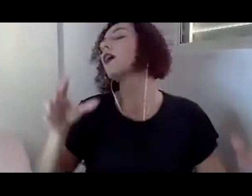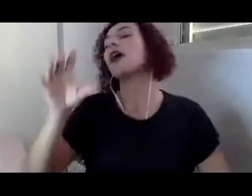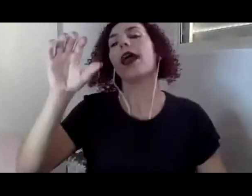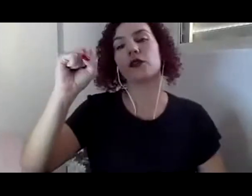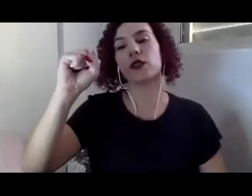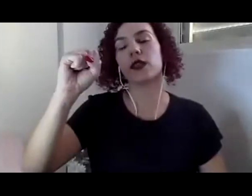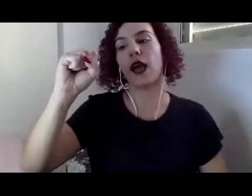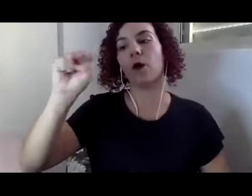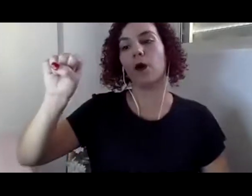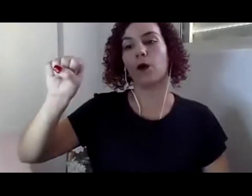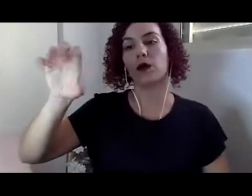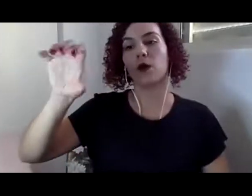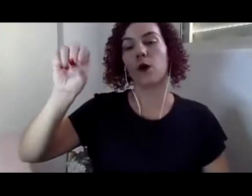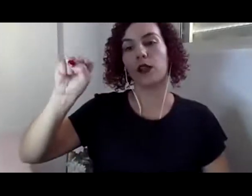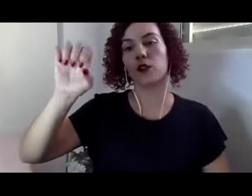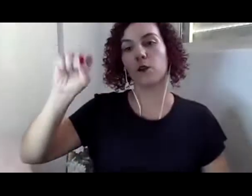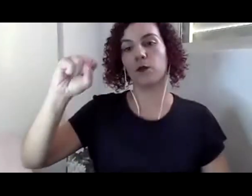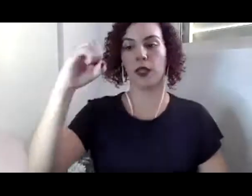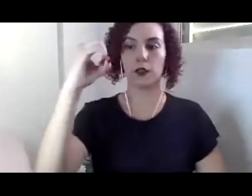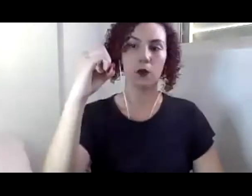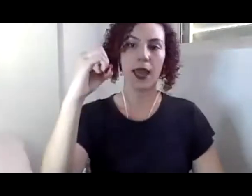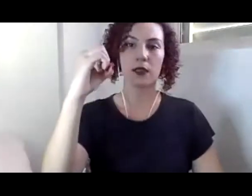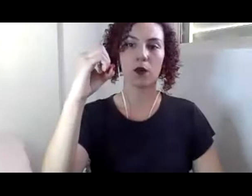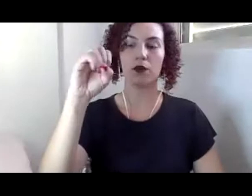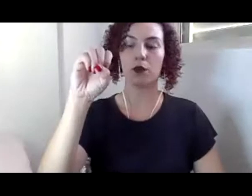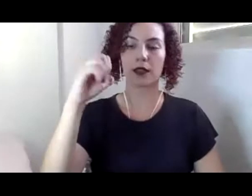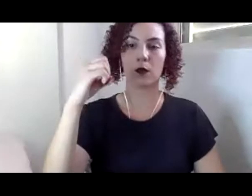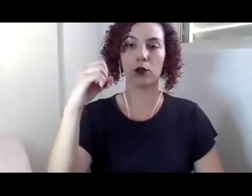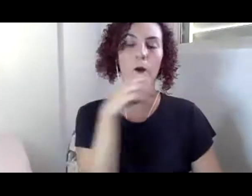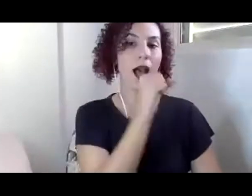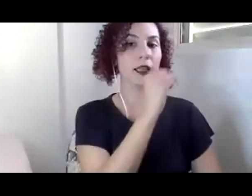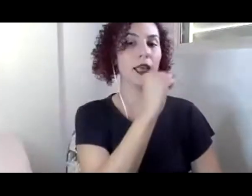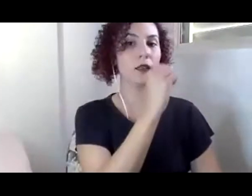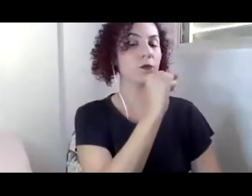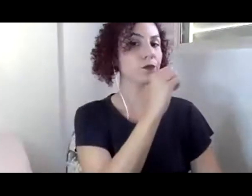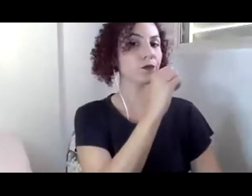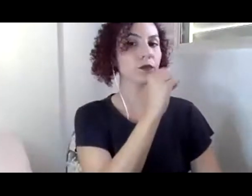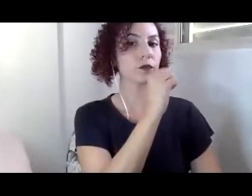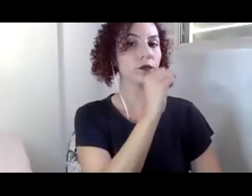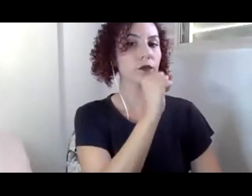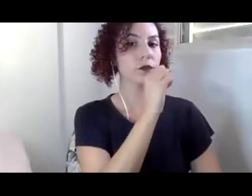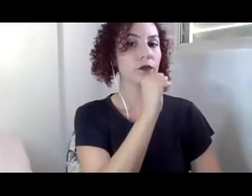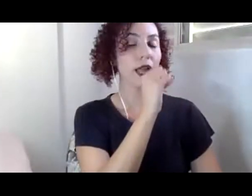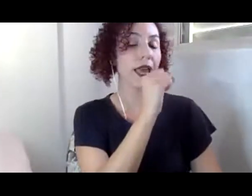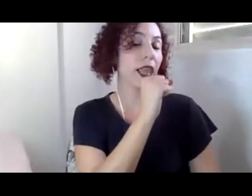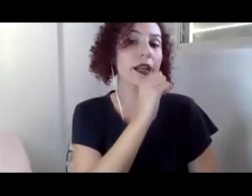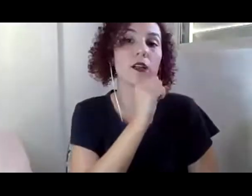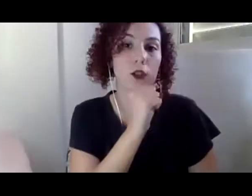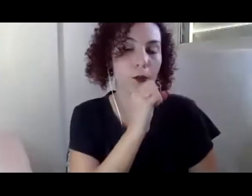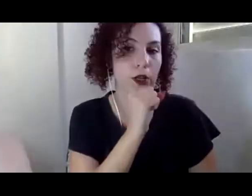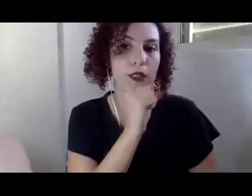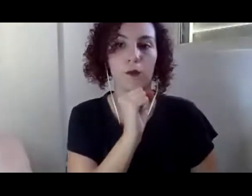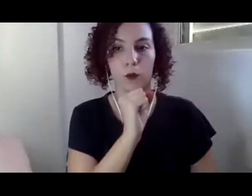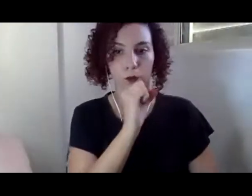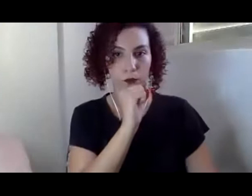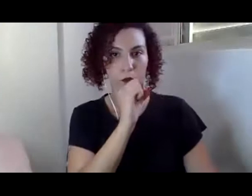né? Este sinal, ó, com este movimento, esta configuração de mão aqui, é laranja,